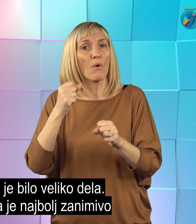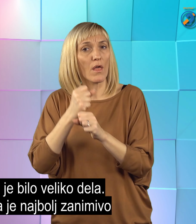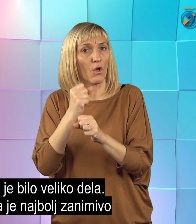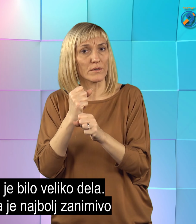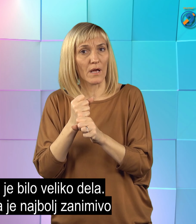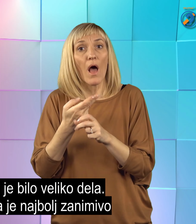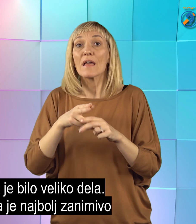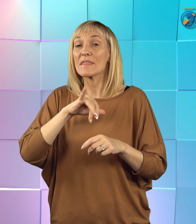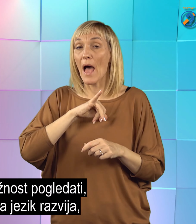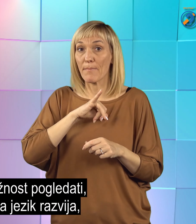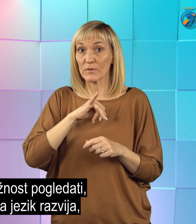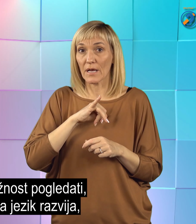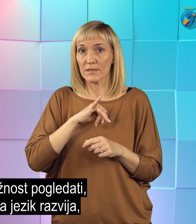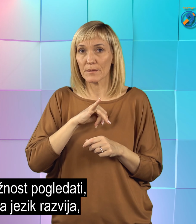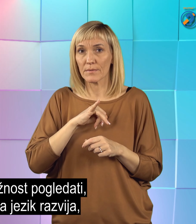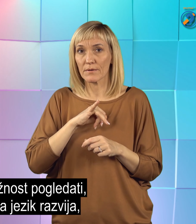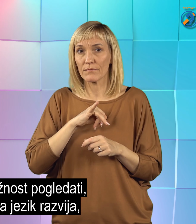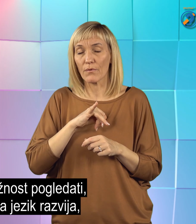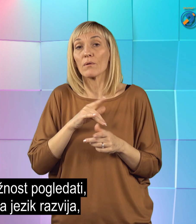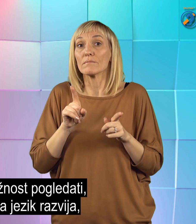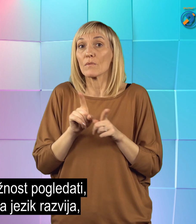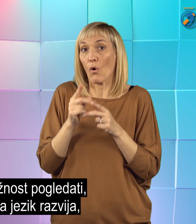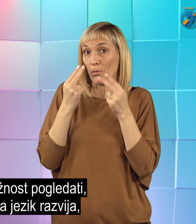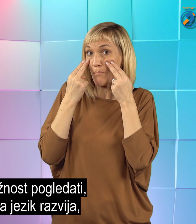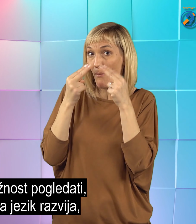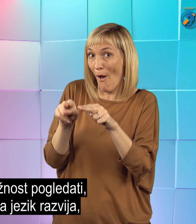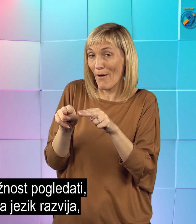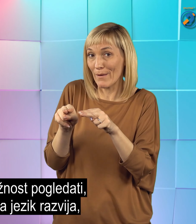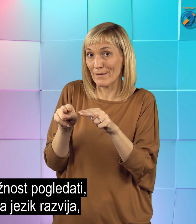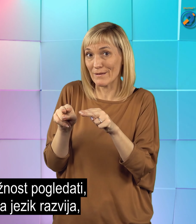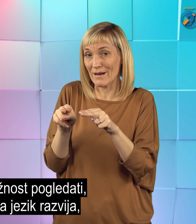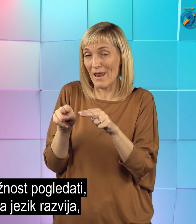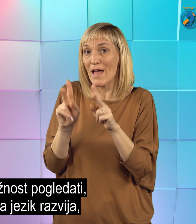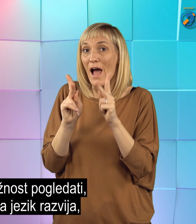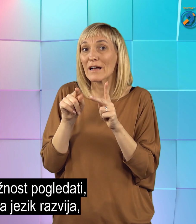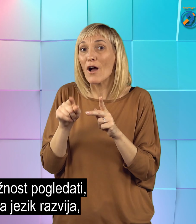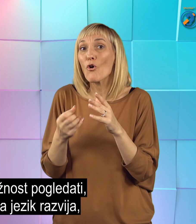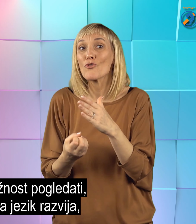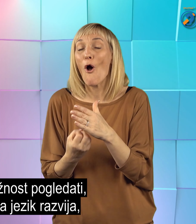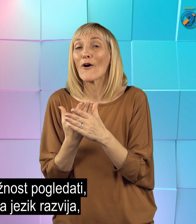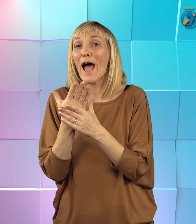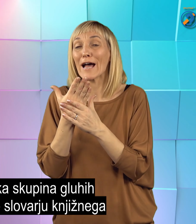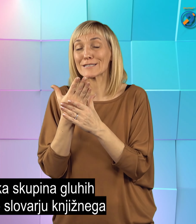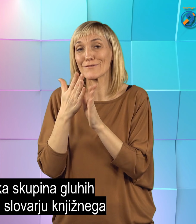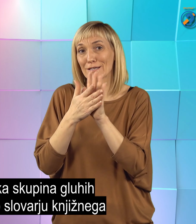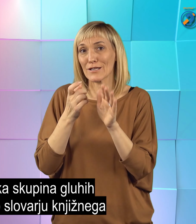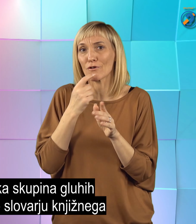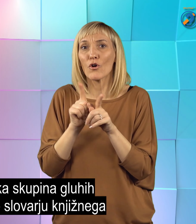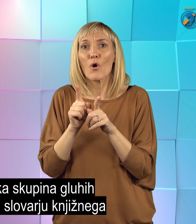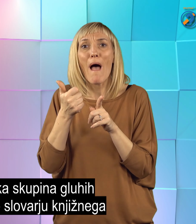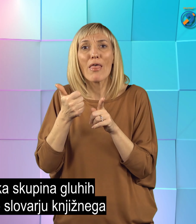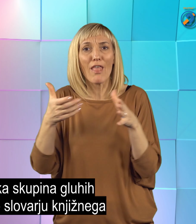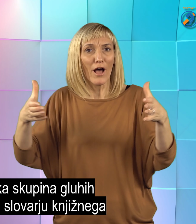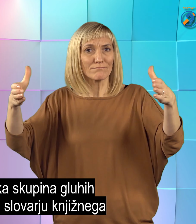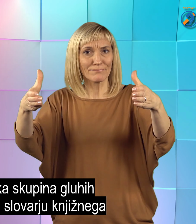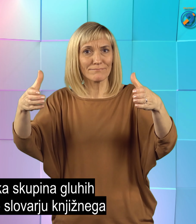najbolj zanimivo je pravzaprav imeti priložnost pogledati, kako se ta jezik razvija, ko je ena velika skupina